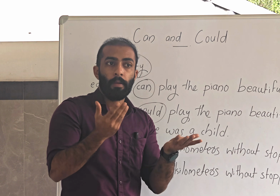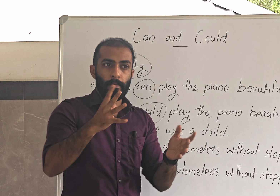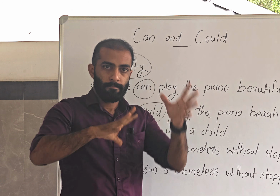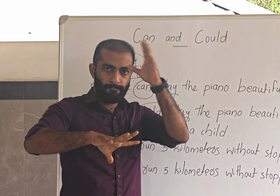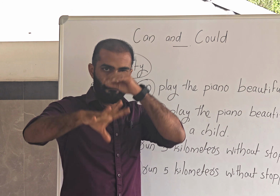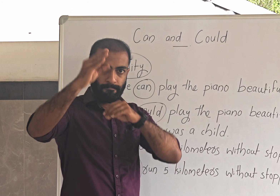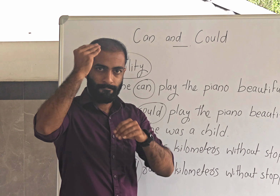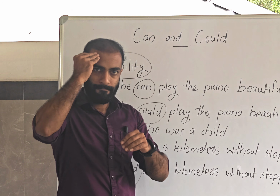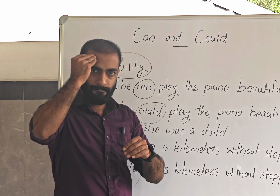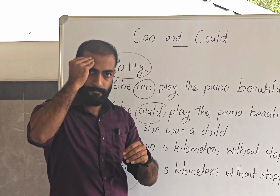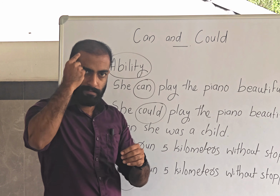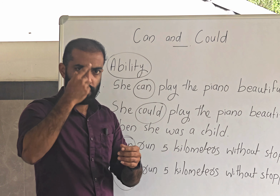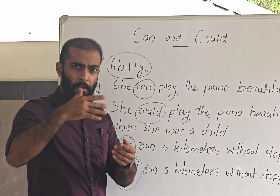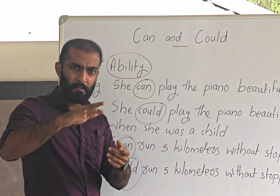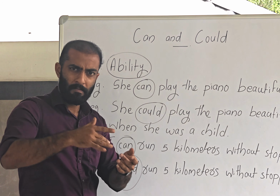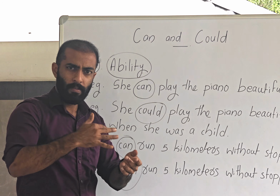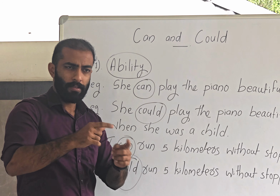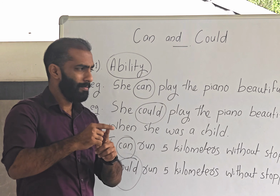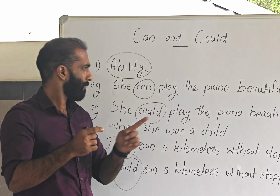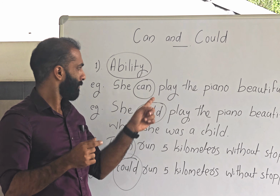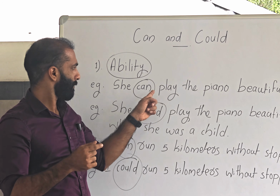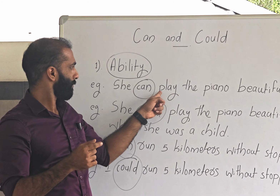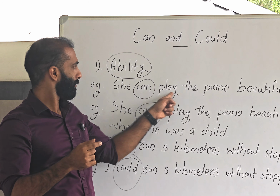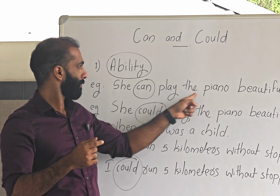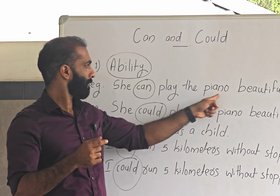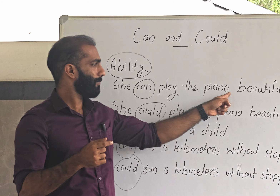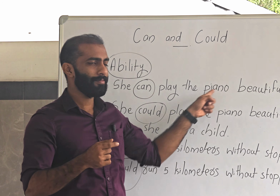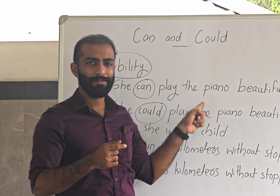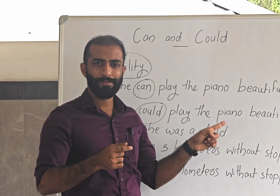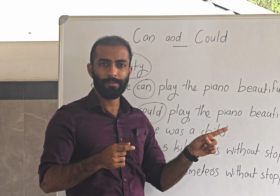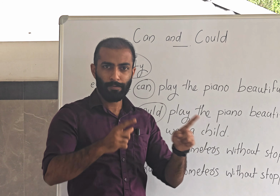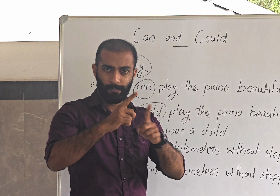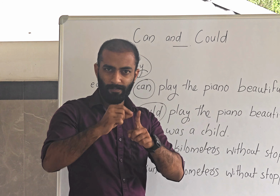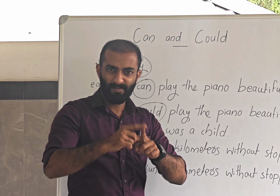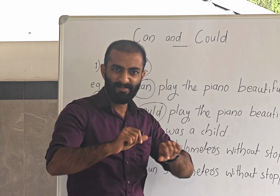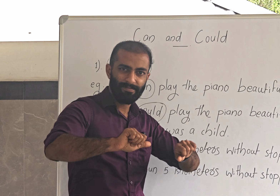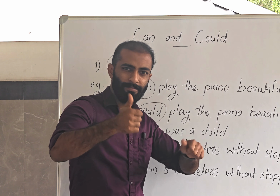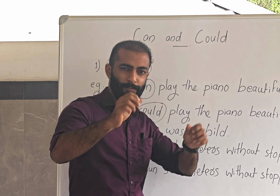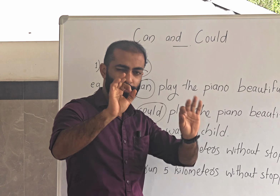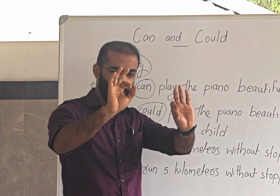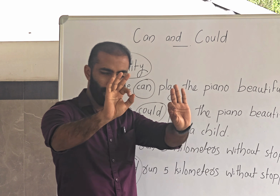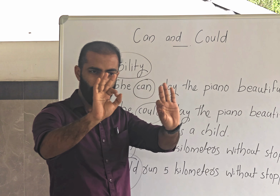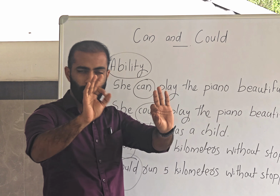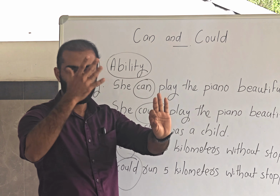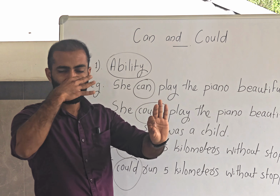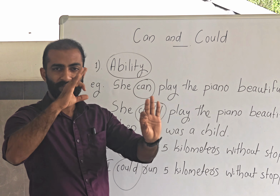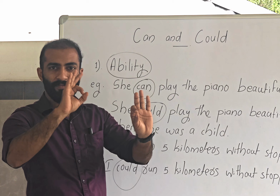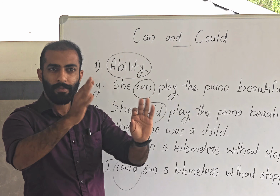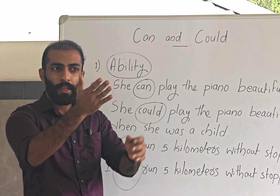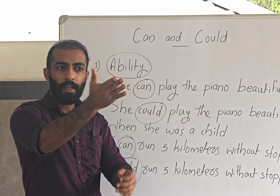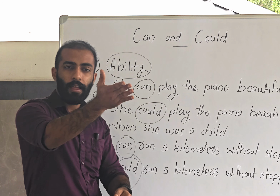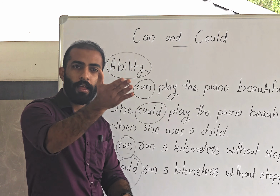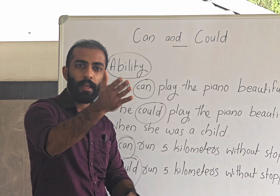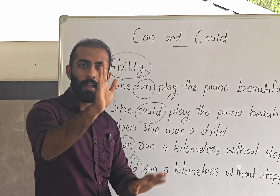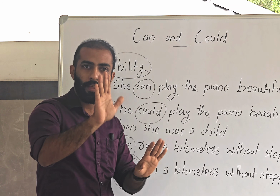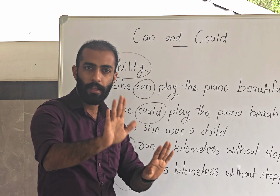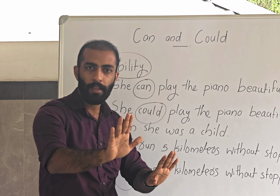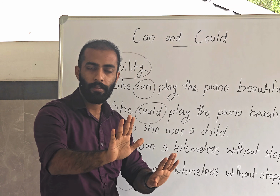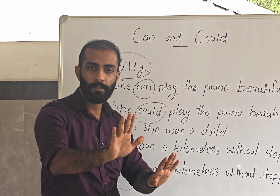നിങ്ങളുടെയോ മറ്റാരെങ്കിലുടെയോ കഴിവുകളെ കുറിക്കാനോ നമുക്ക് ചെയ്ത് ഫലിപ്പിക്കാൻ അല്ലെങ്കിൽ വിജയിപ്പിക്കാൻ കഴിയുന്ന കാര്യങ്ങളെ കുറിക്കാനോ ക്യാൻ